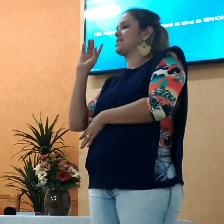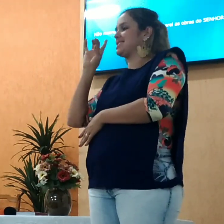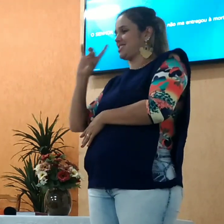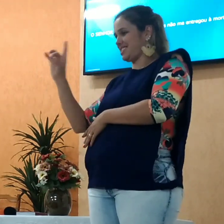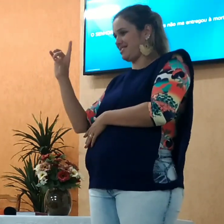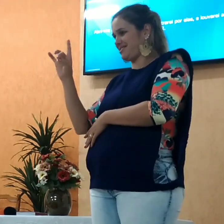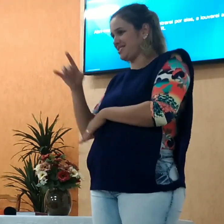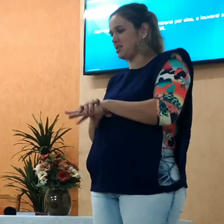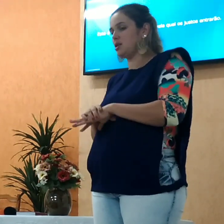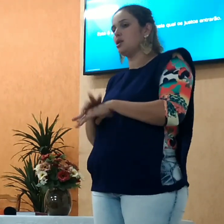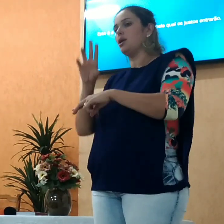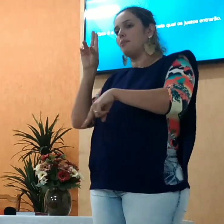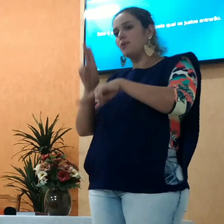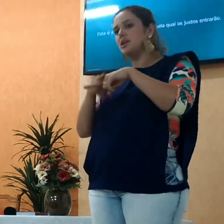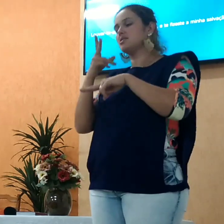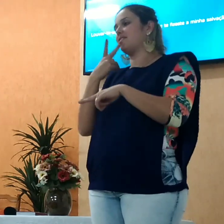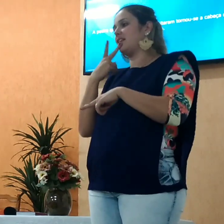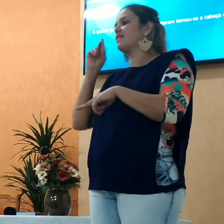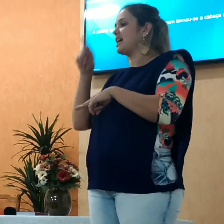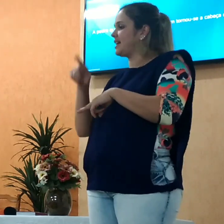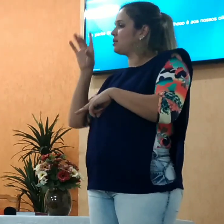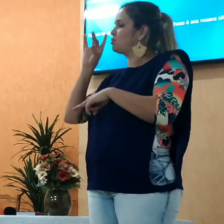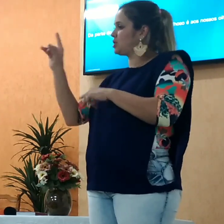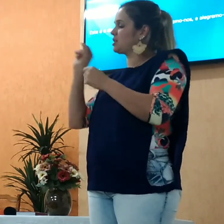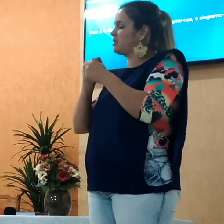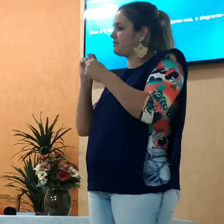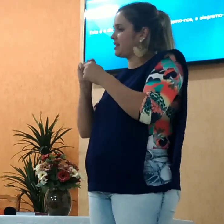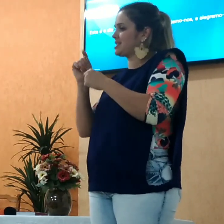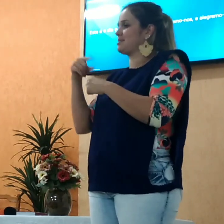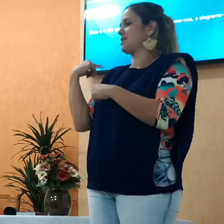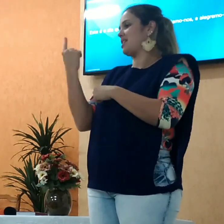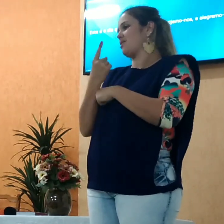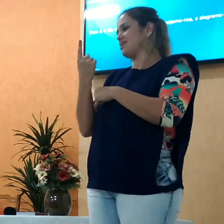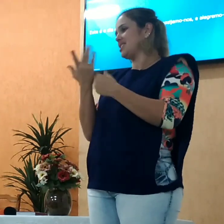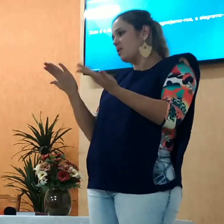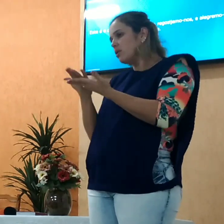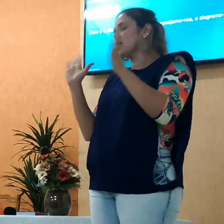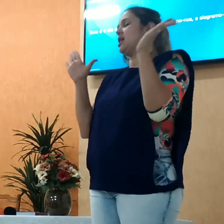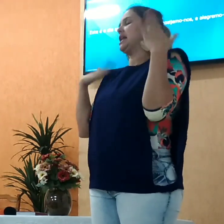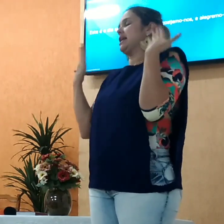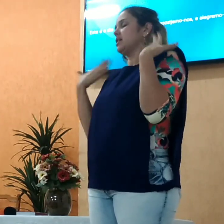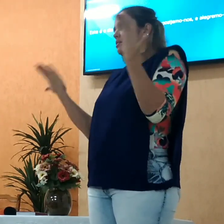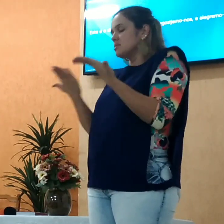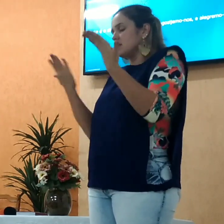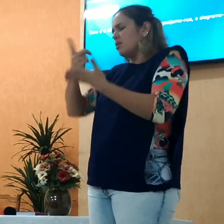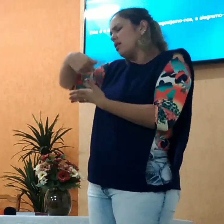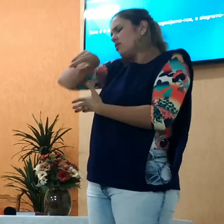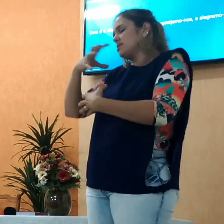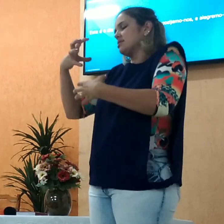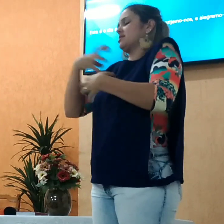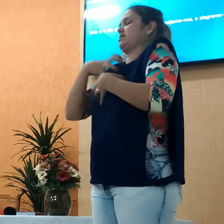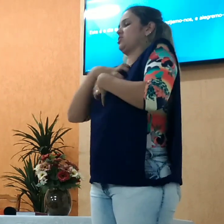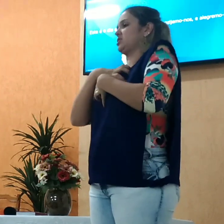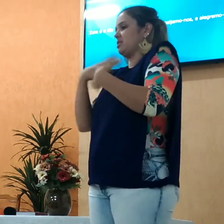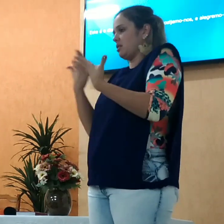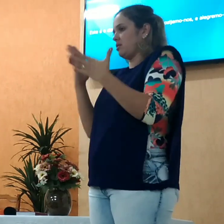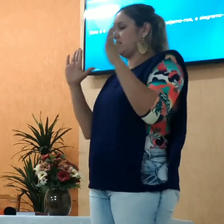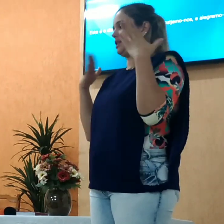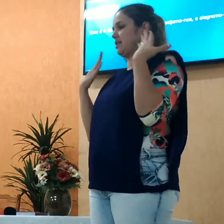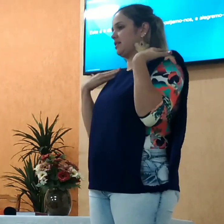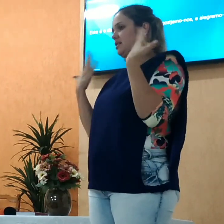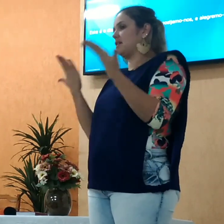Portanto, este é o dia que o Senhor fez. Alegremos-nos e regozijemos dele.